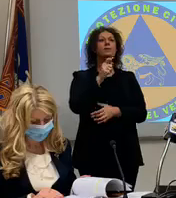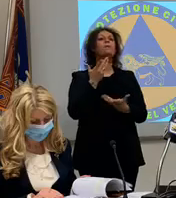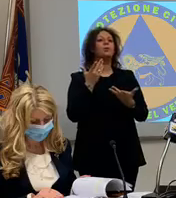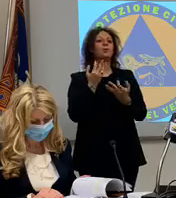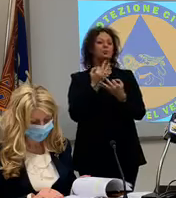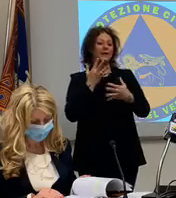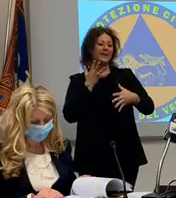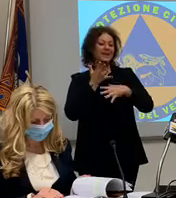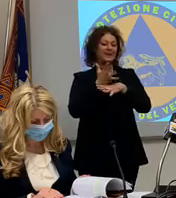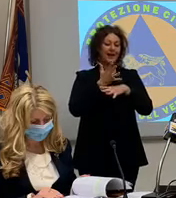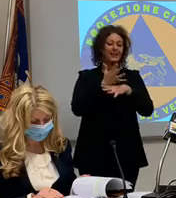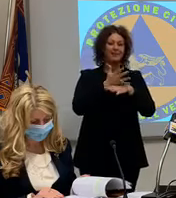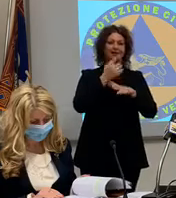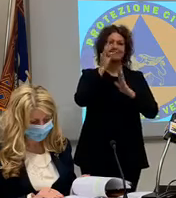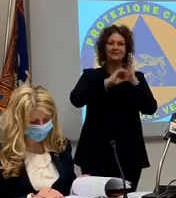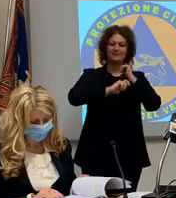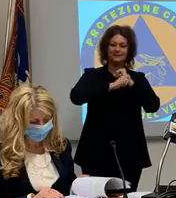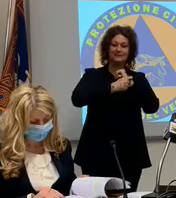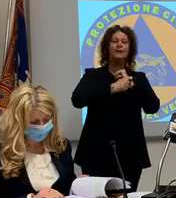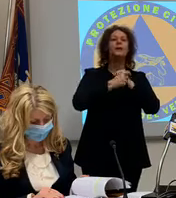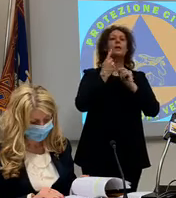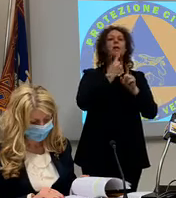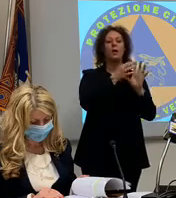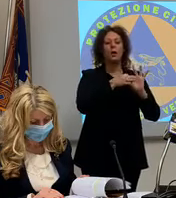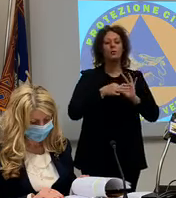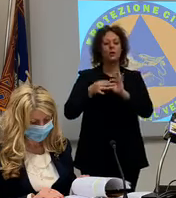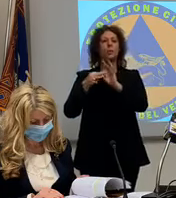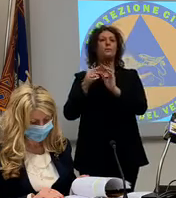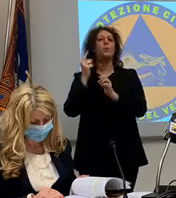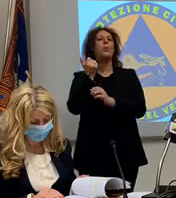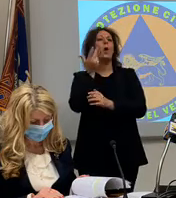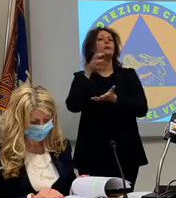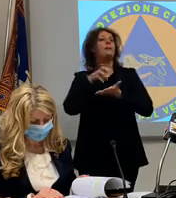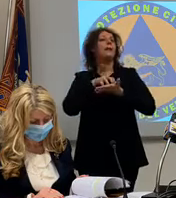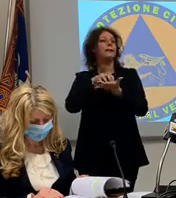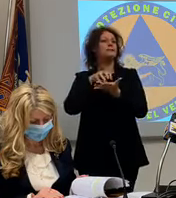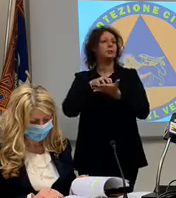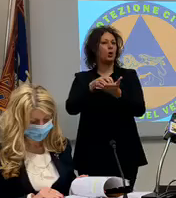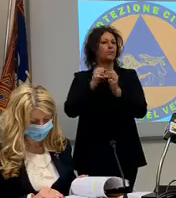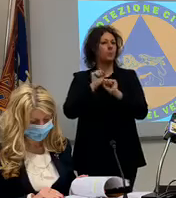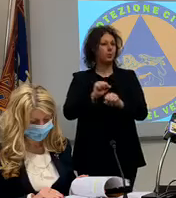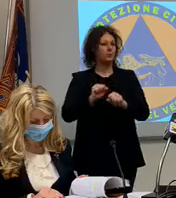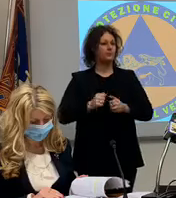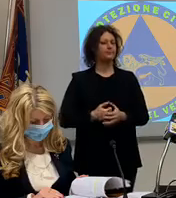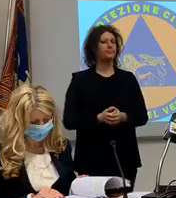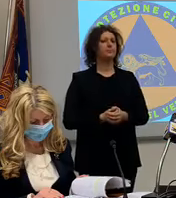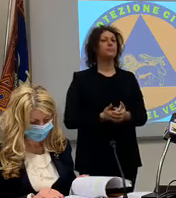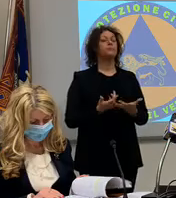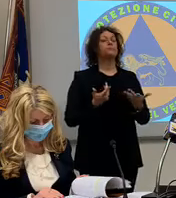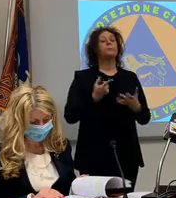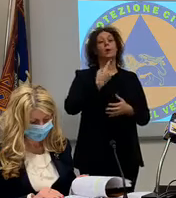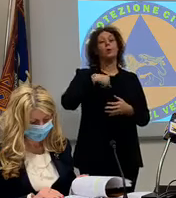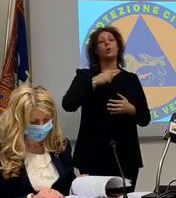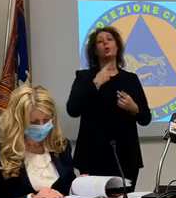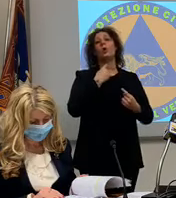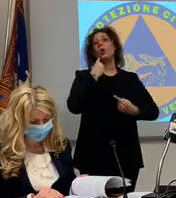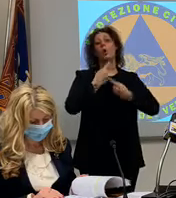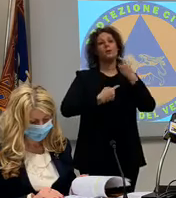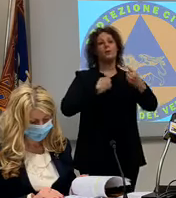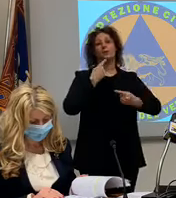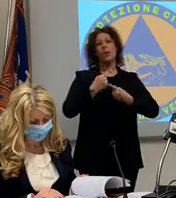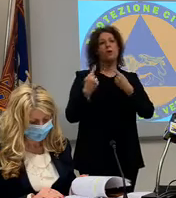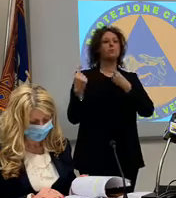Ristori che potremmo essere sicuri di avere detto questo c'è un'interlocuzione che va avanti ve lo debbo dire per cui noi